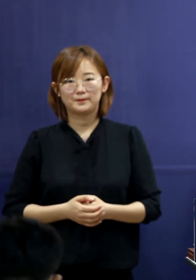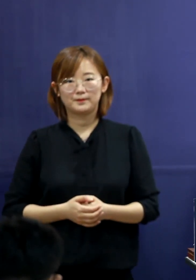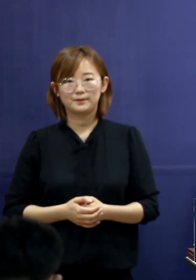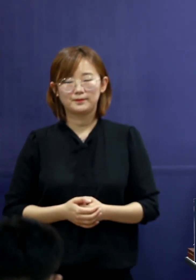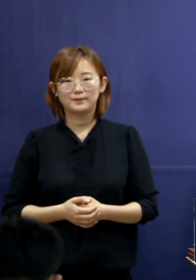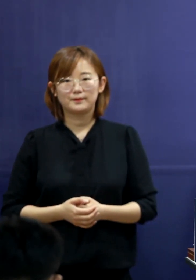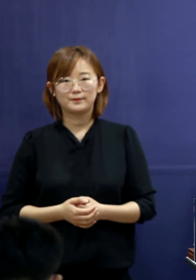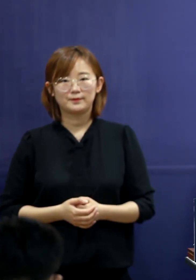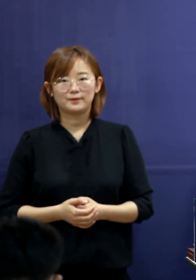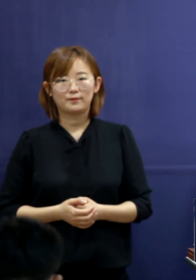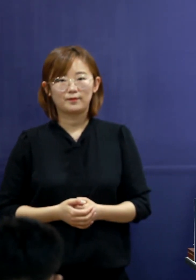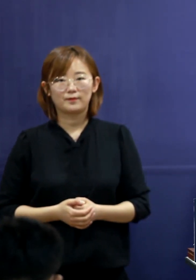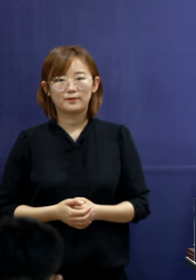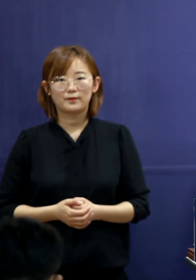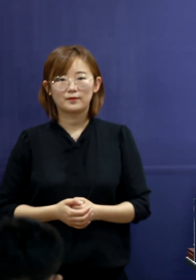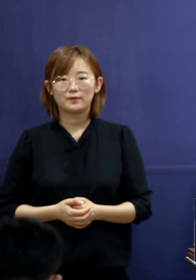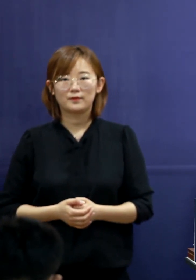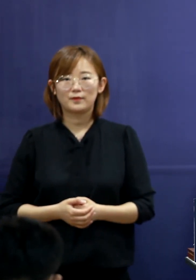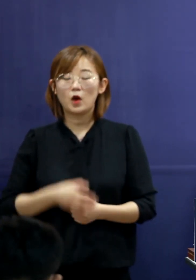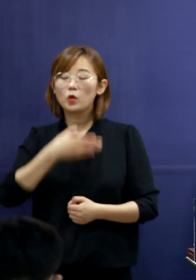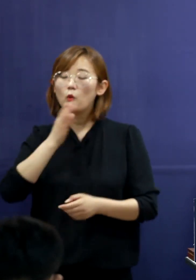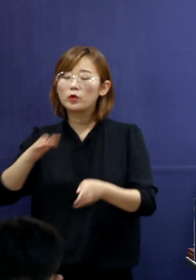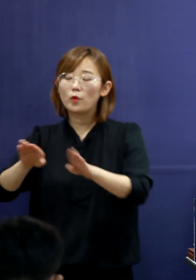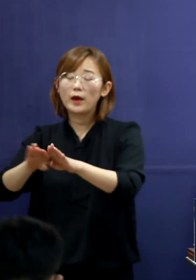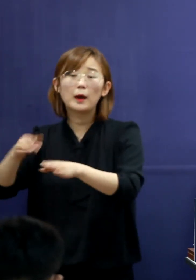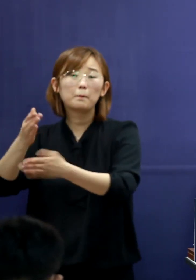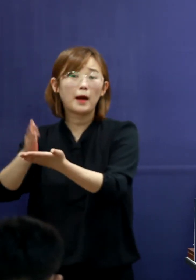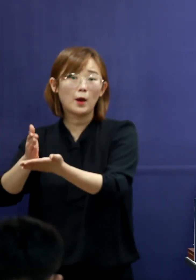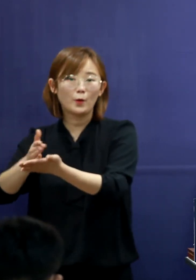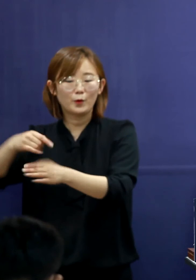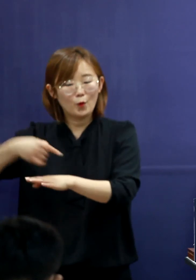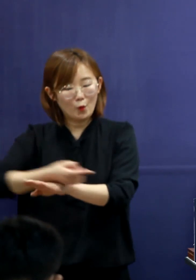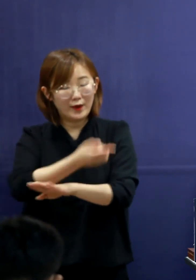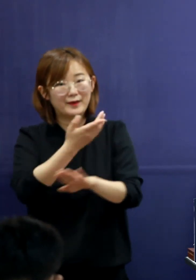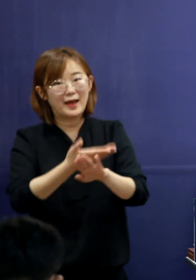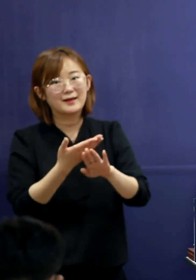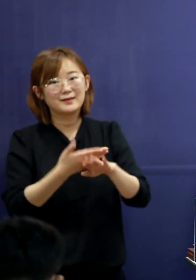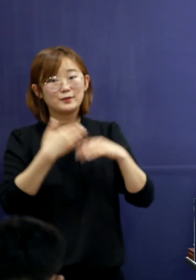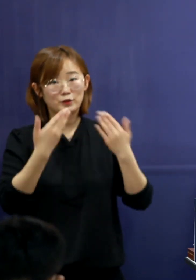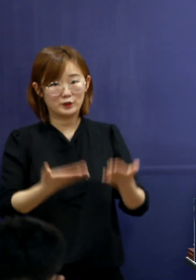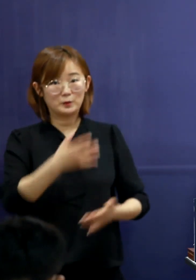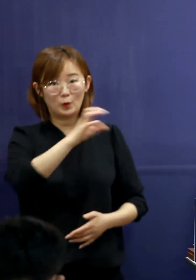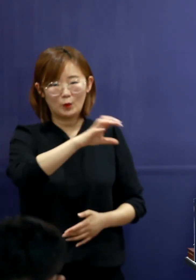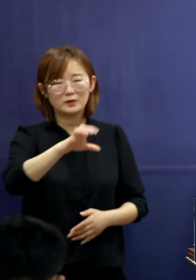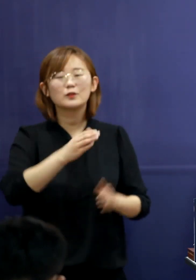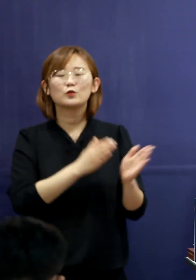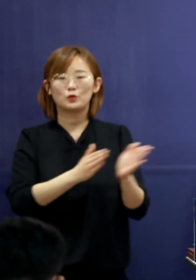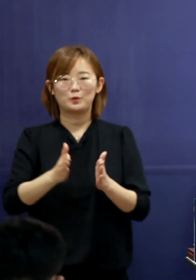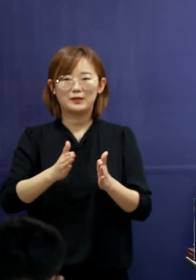무더위 쉼터들은 좀 준비를 해 나가도록 하겠습니다.